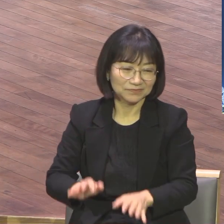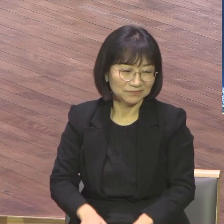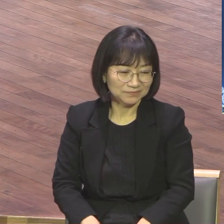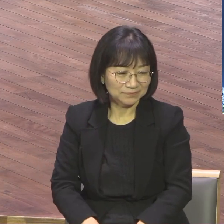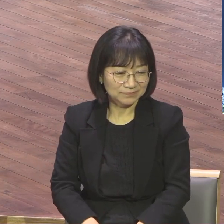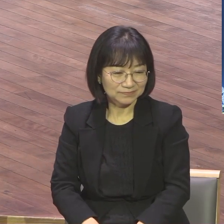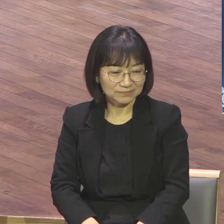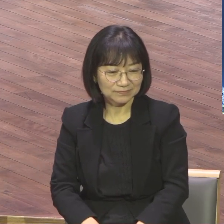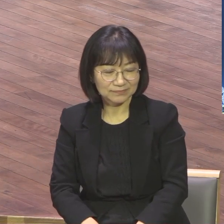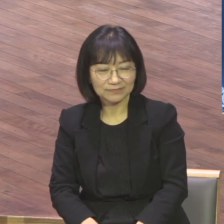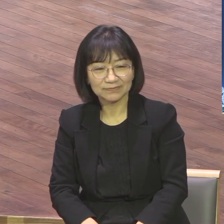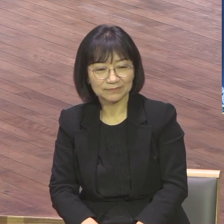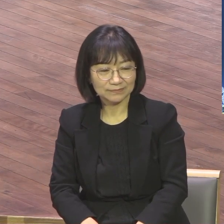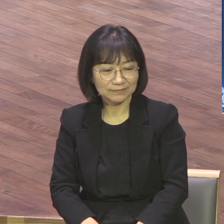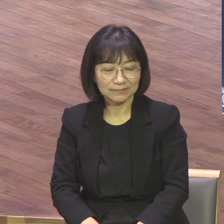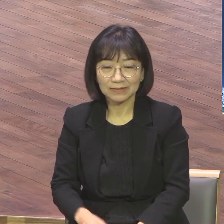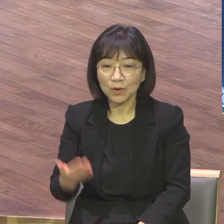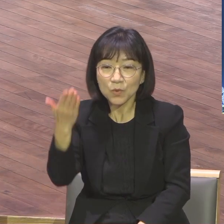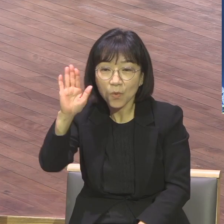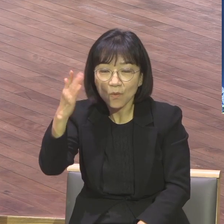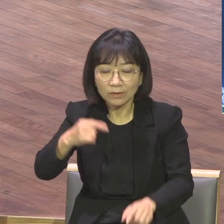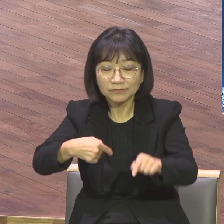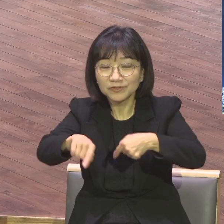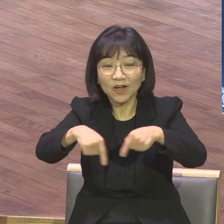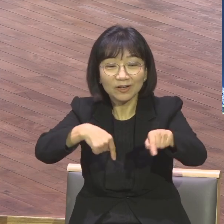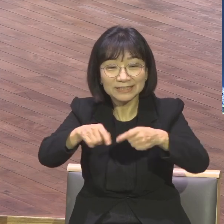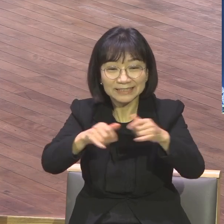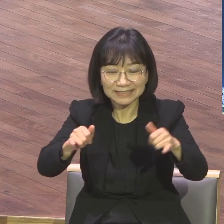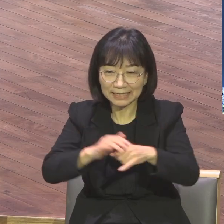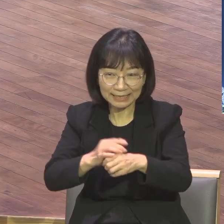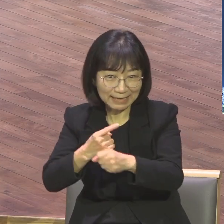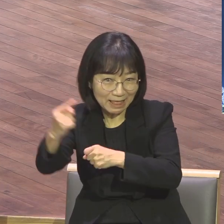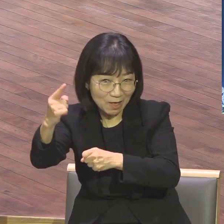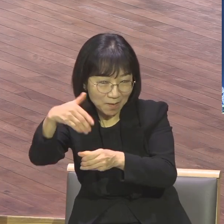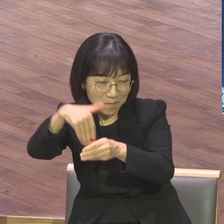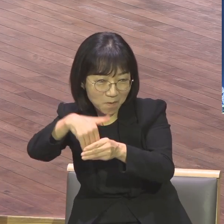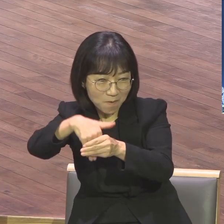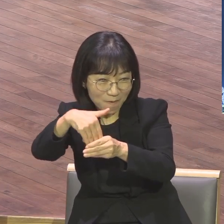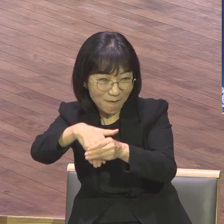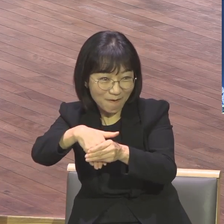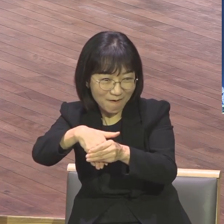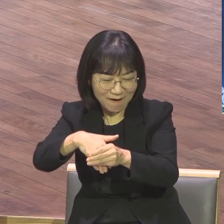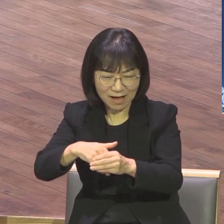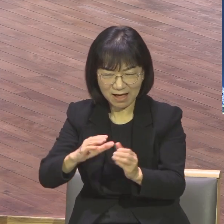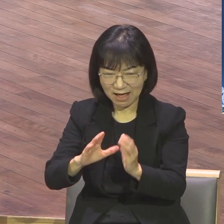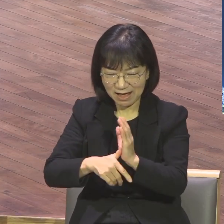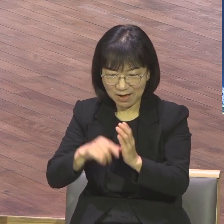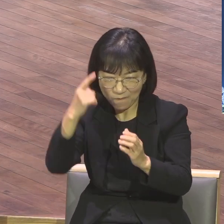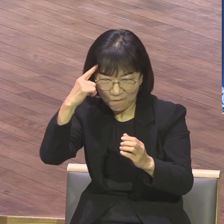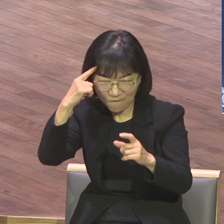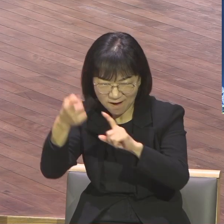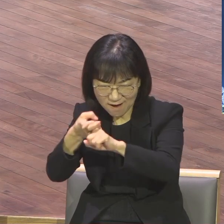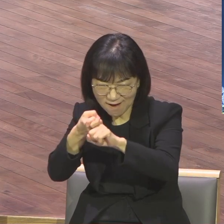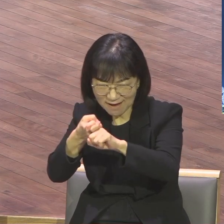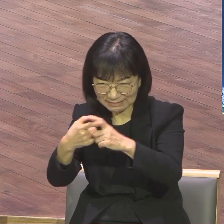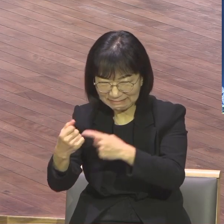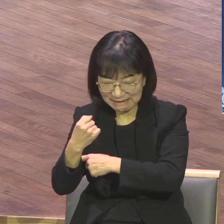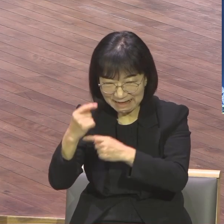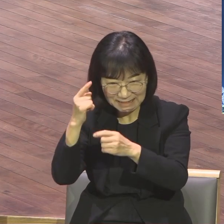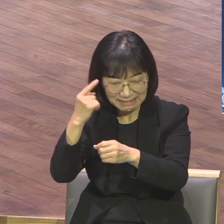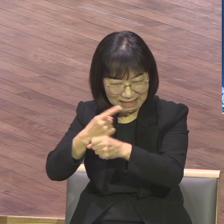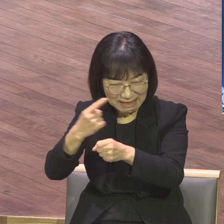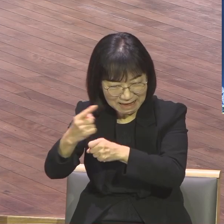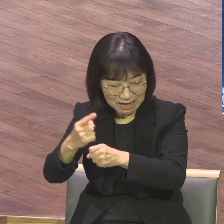많이 합니다. 요즘 정치권에서는 내년 총선에 모든 관심이 집중이 되어 있고